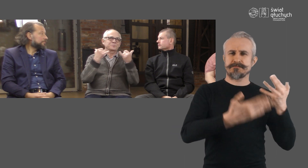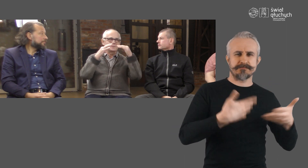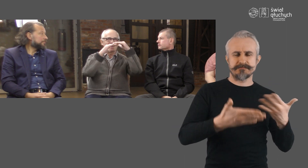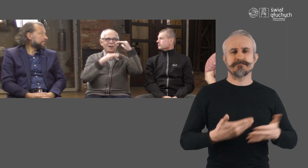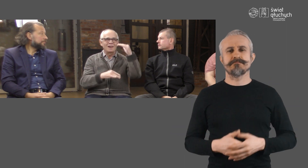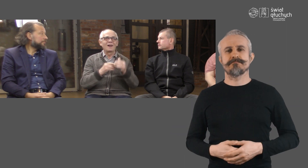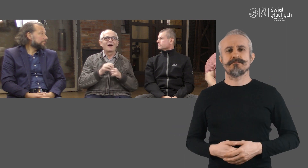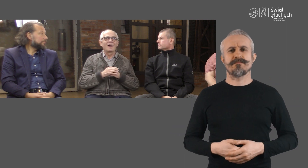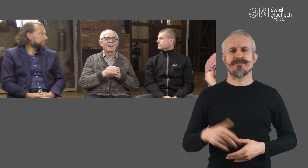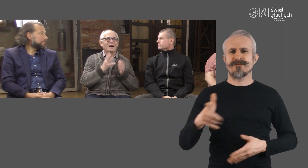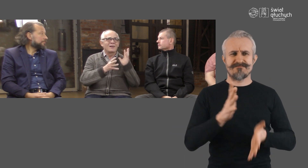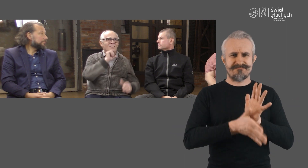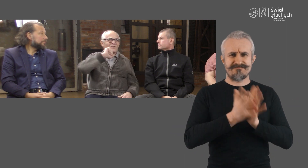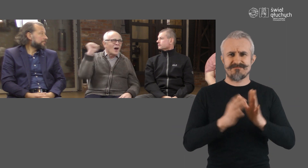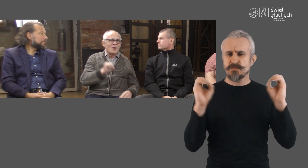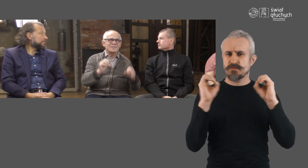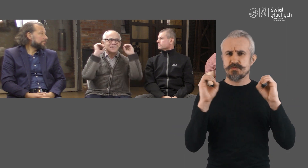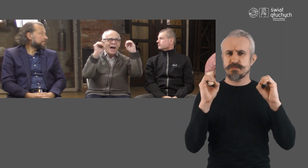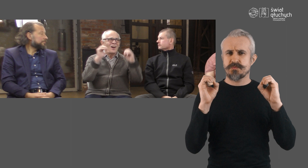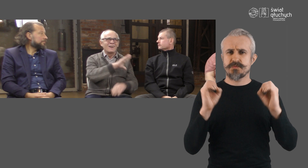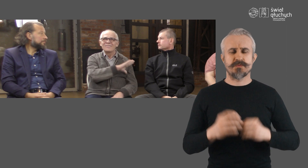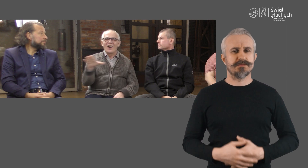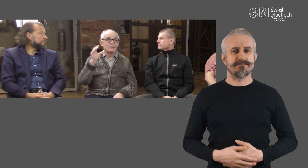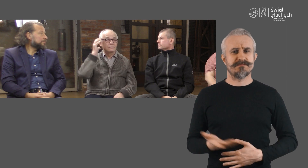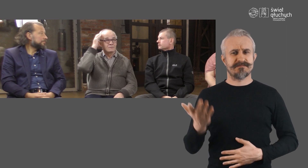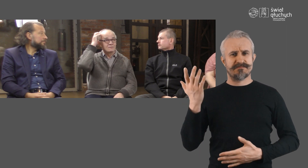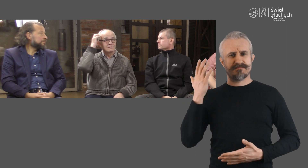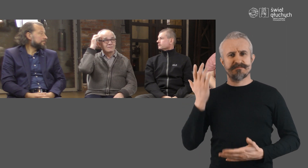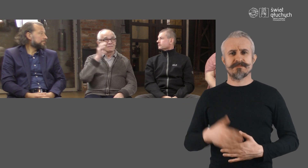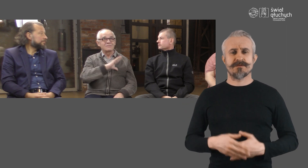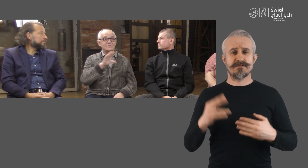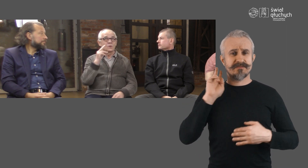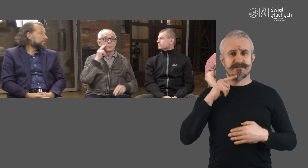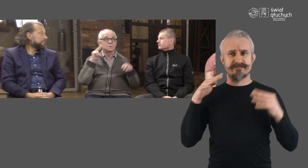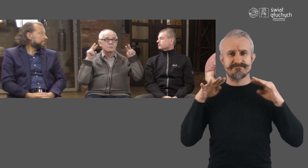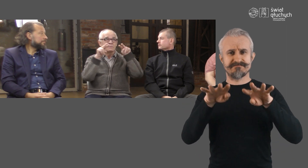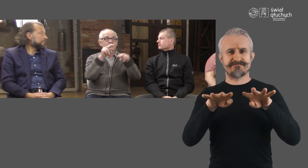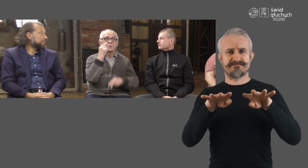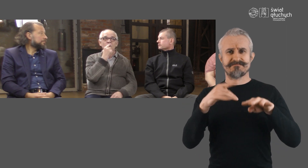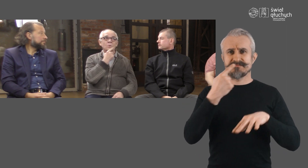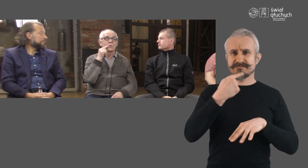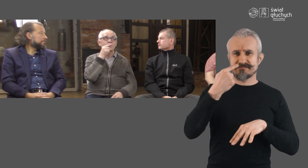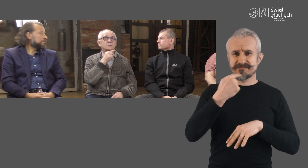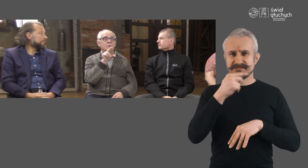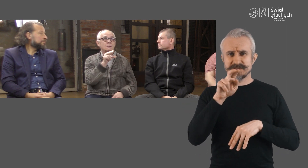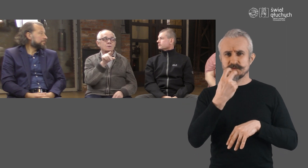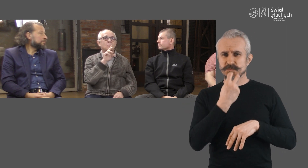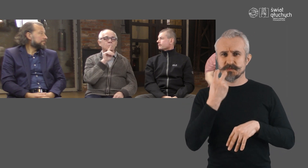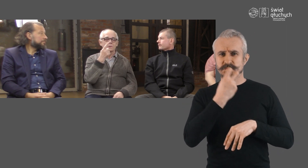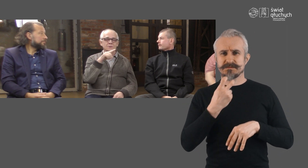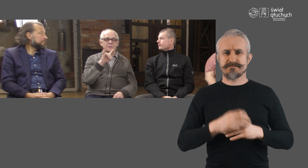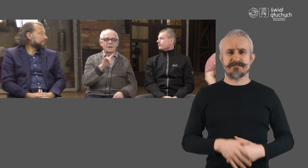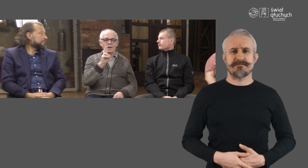no wszystko jedno, nauczyciele z polskiego, fizyki, w ogóle nie migali, zero, w ogóle nic nie migali. Głusi patrzyli się